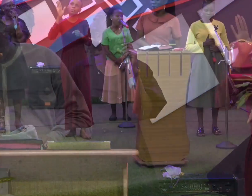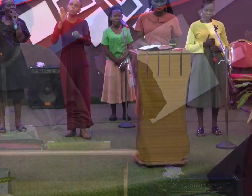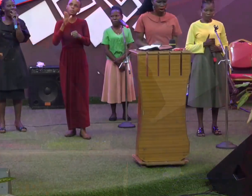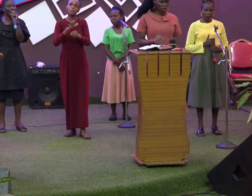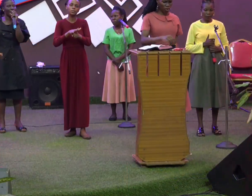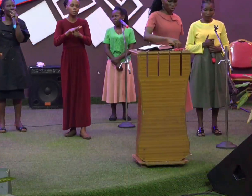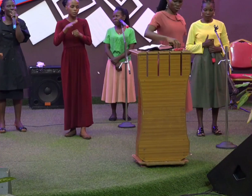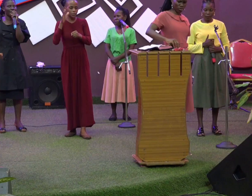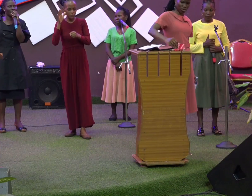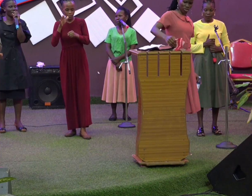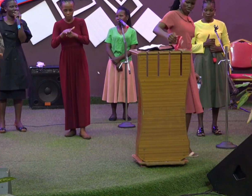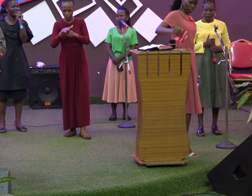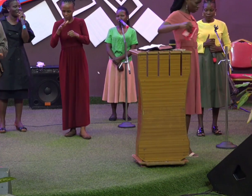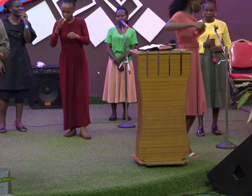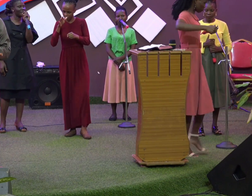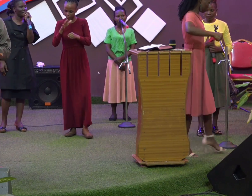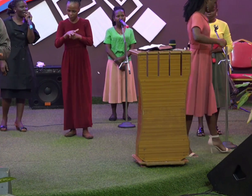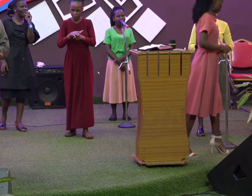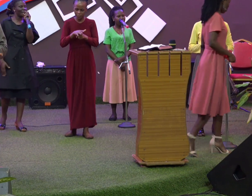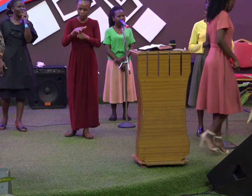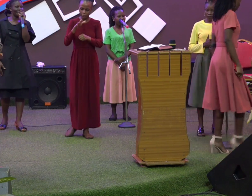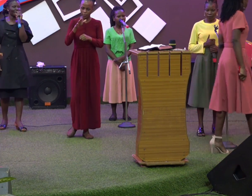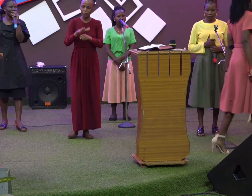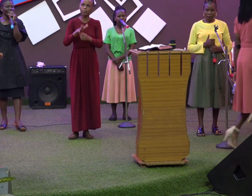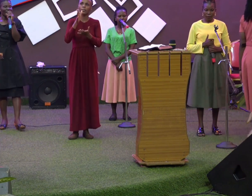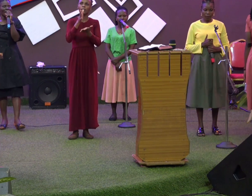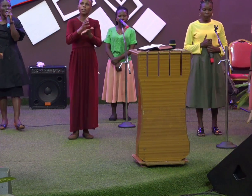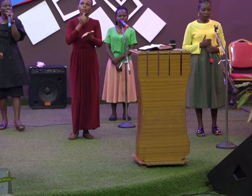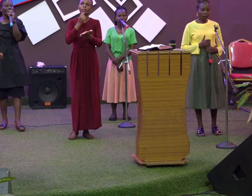kala kwakunji